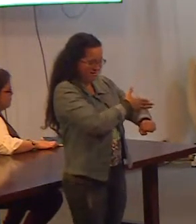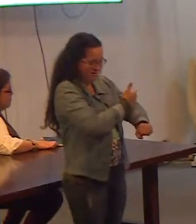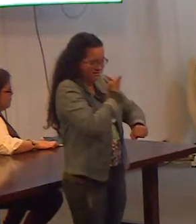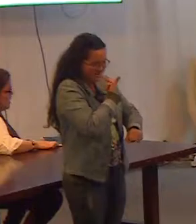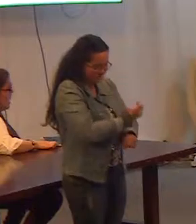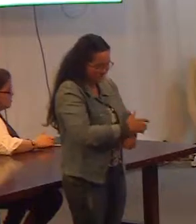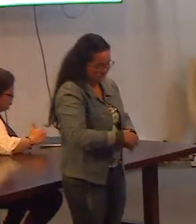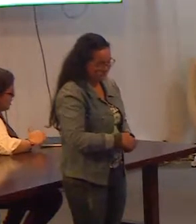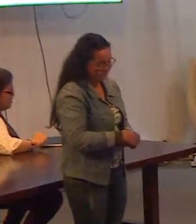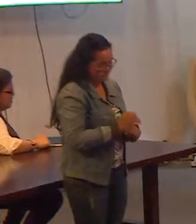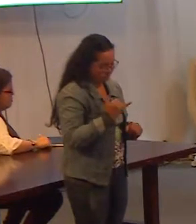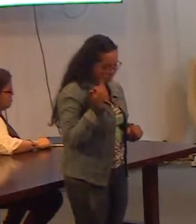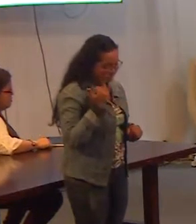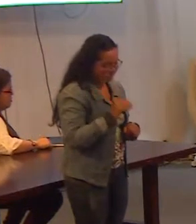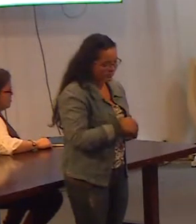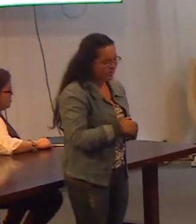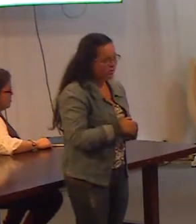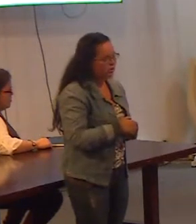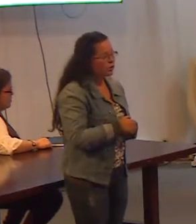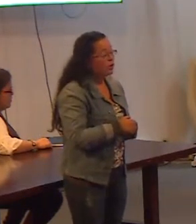rato,